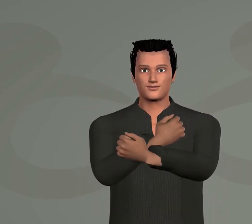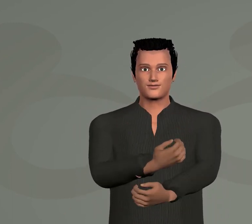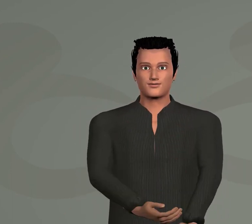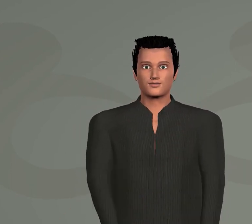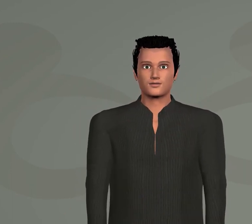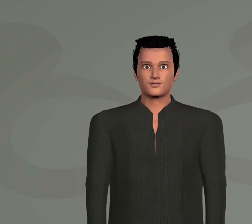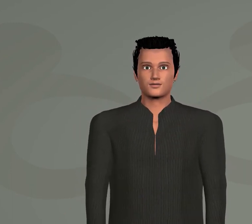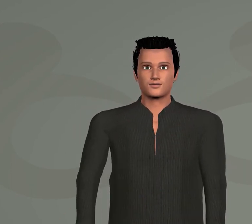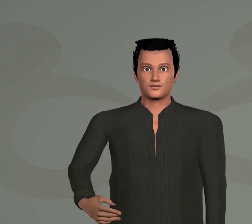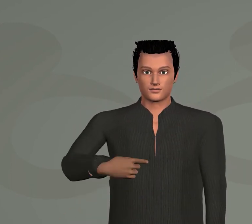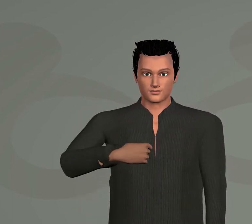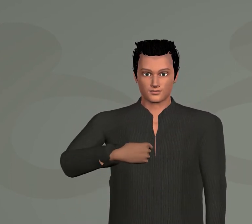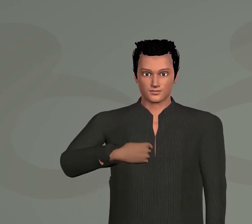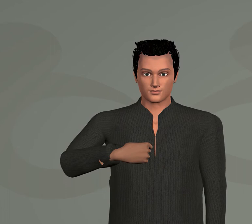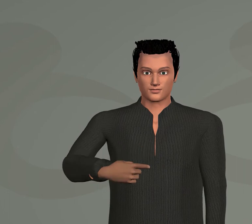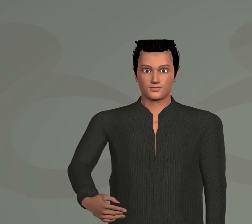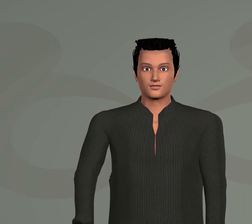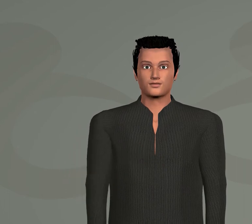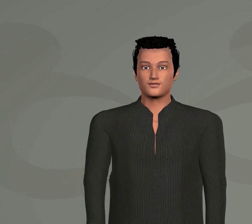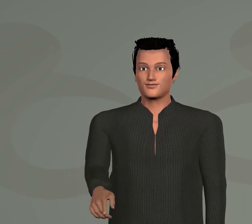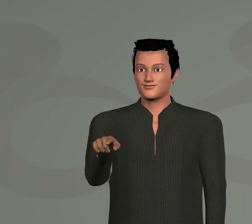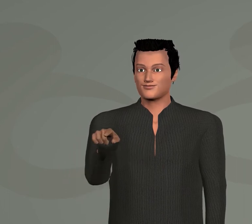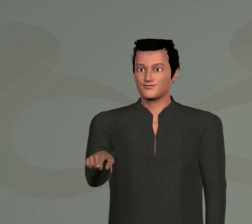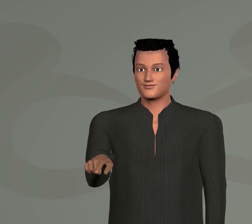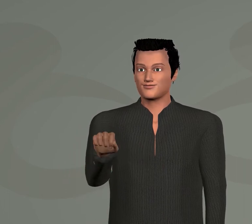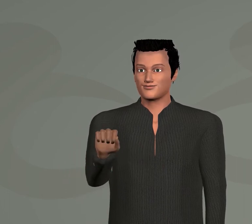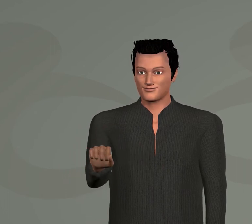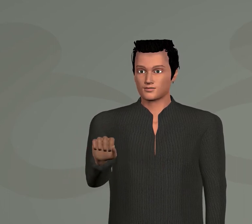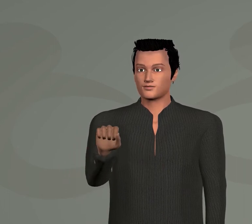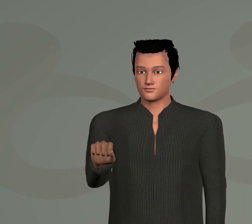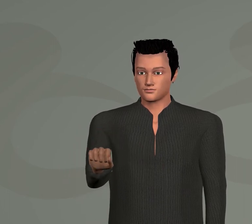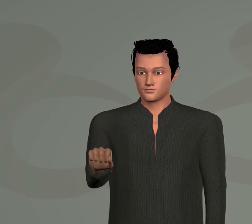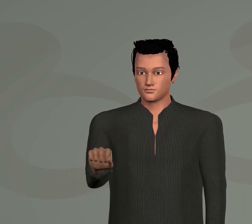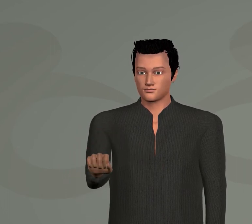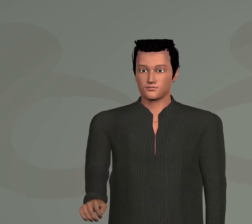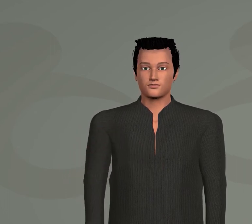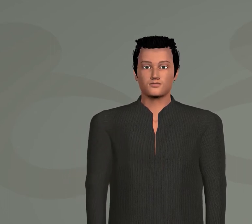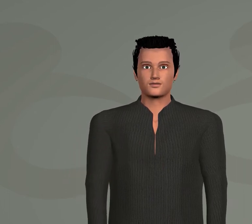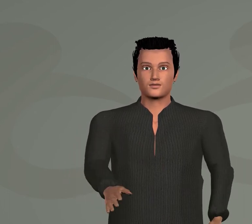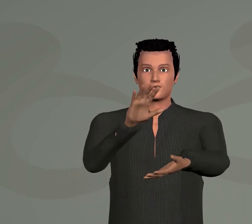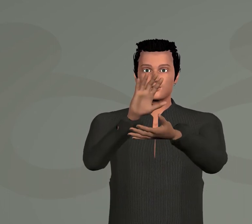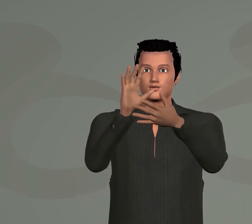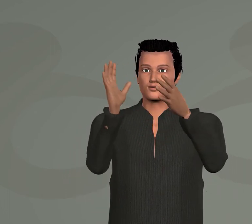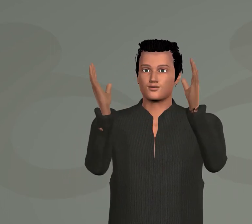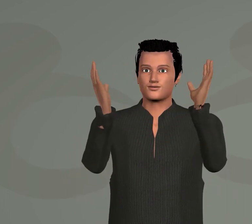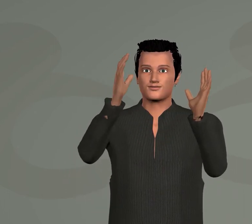इसकी सुम्रिद्धी और विवित संस्कृती पर मुझे गर्व है।